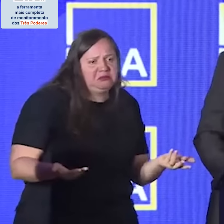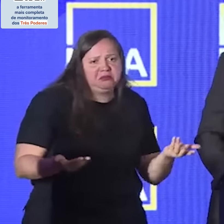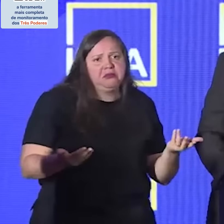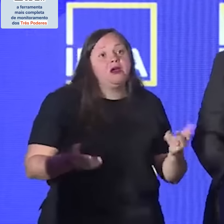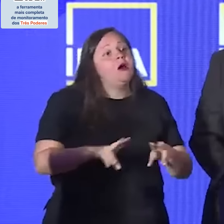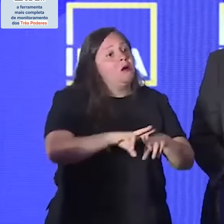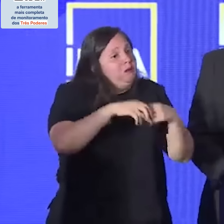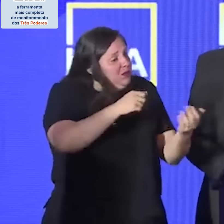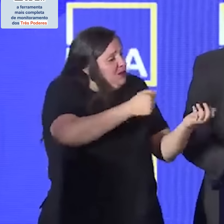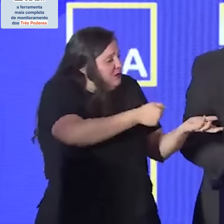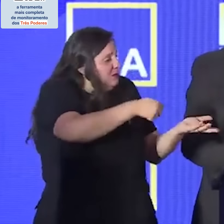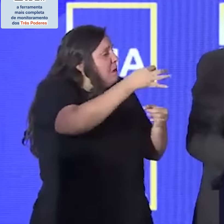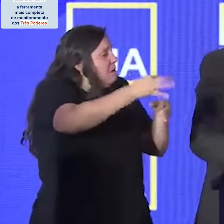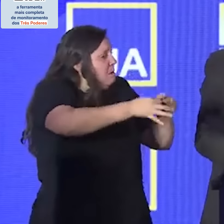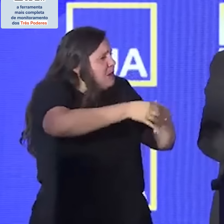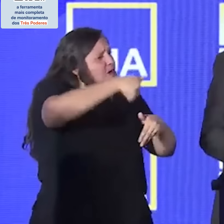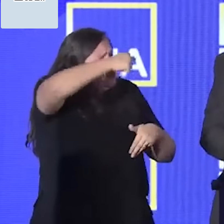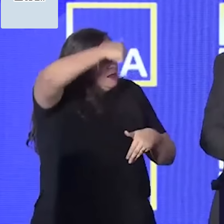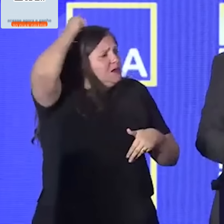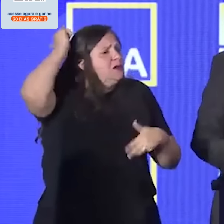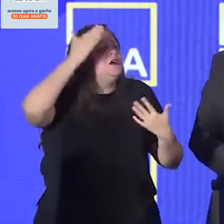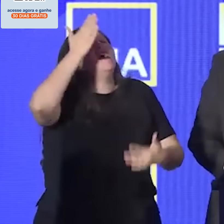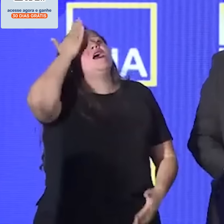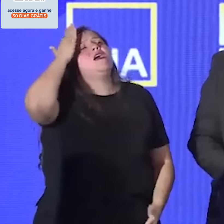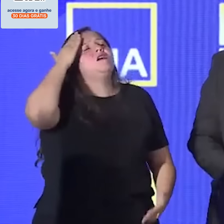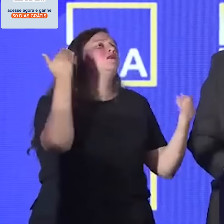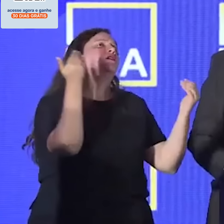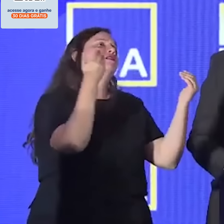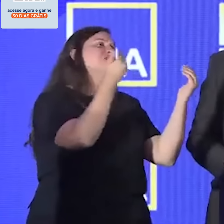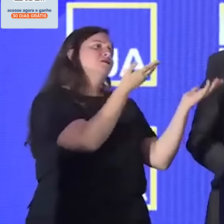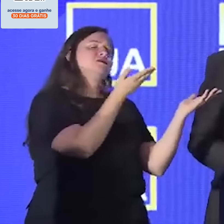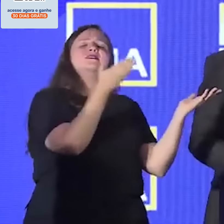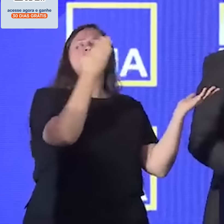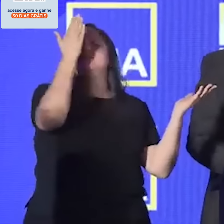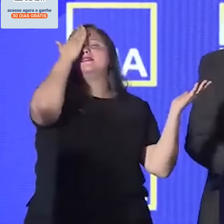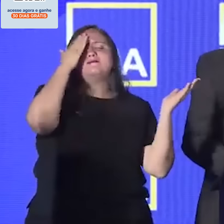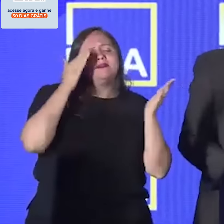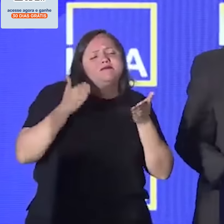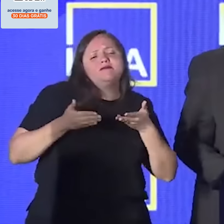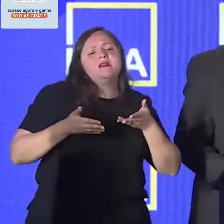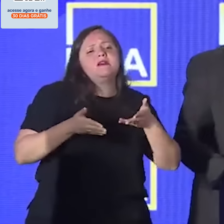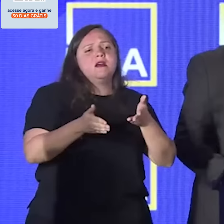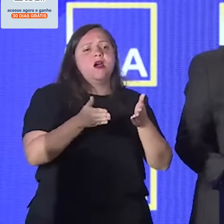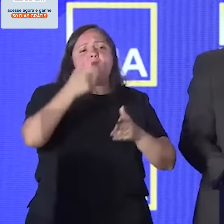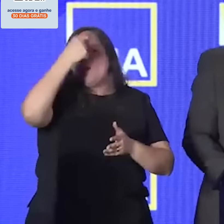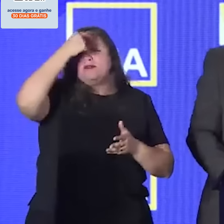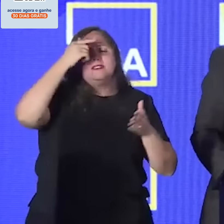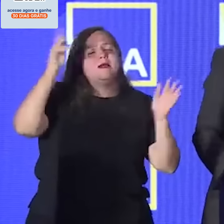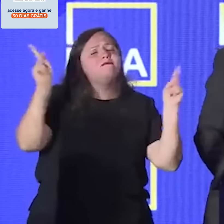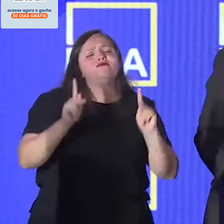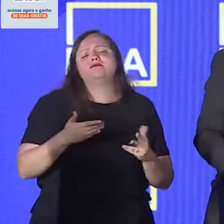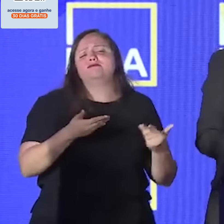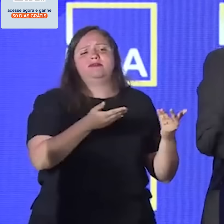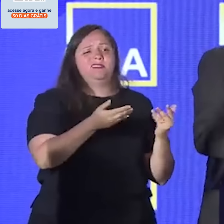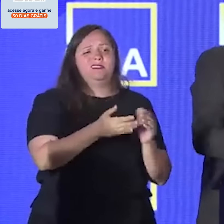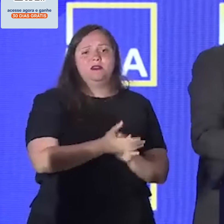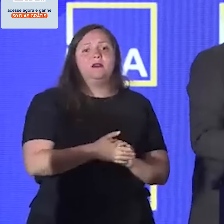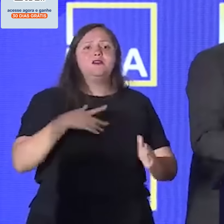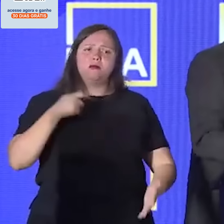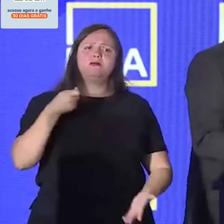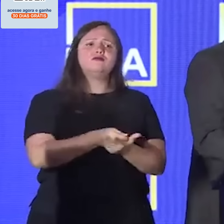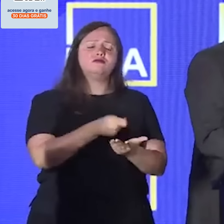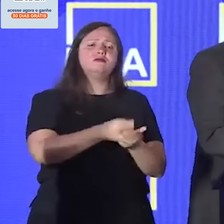isso Ministro Alexandre sei que vossa excelência caminha absolutamente em paz com a sua consciência e caminha com essa